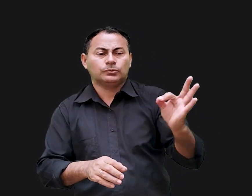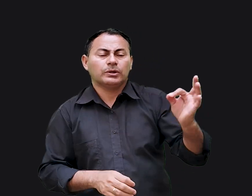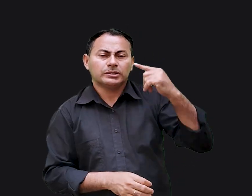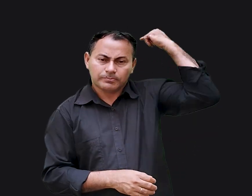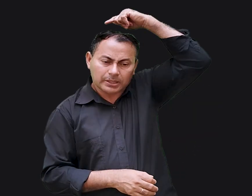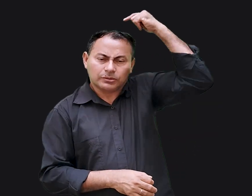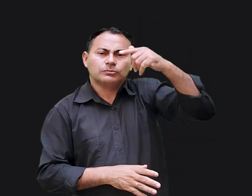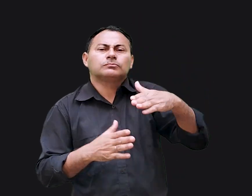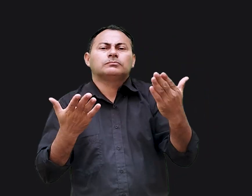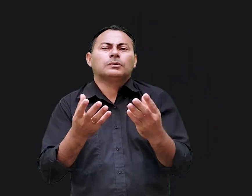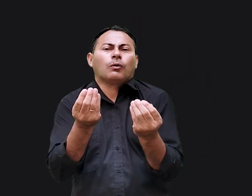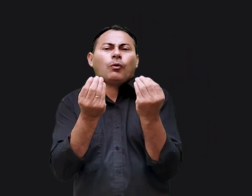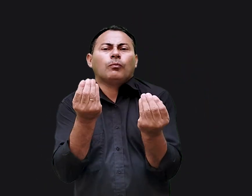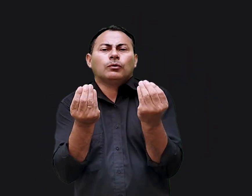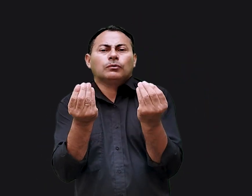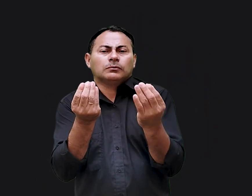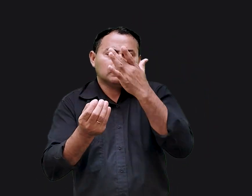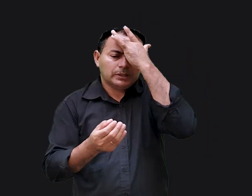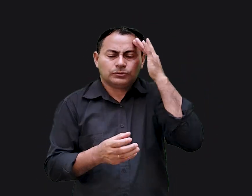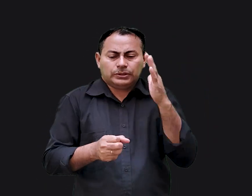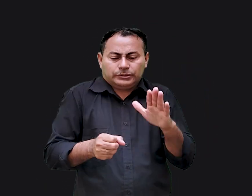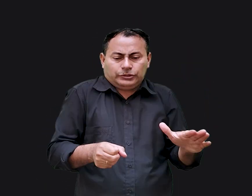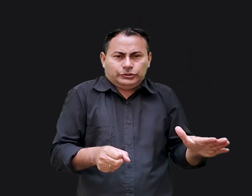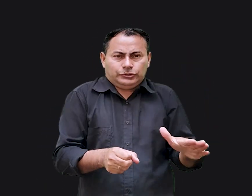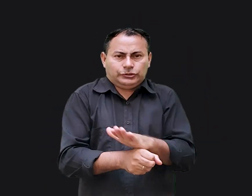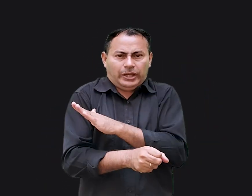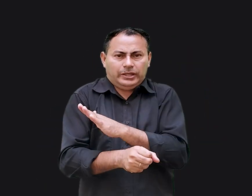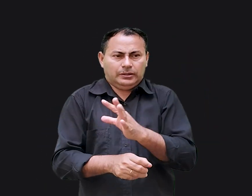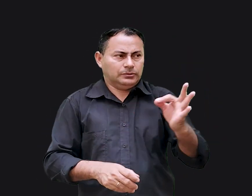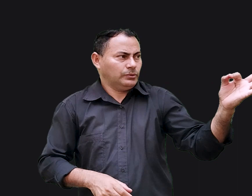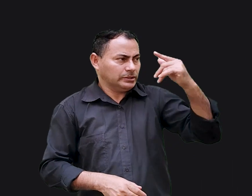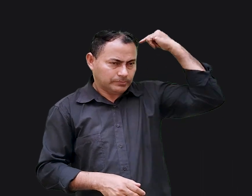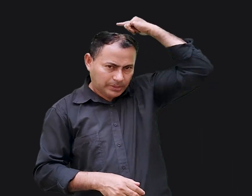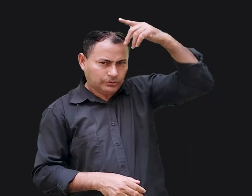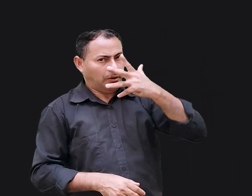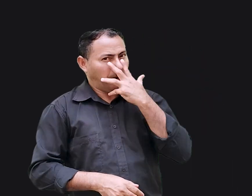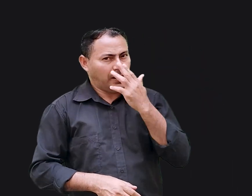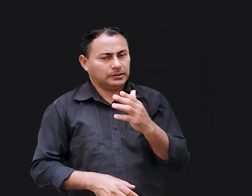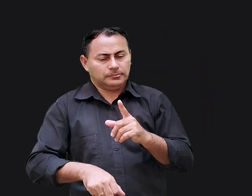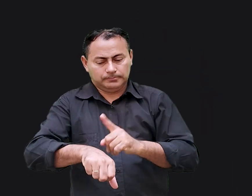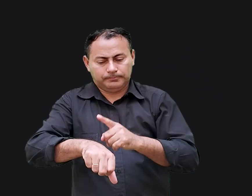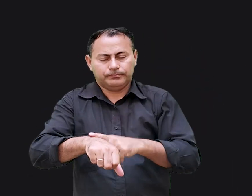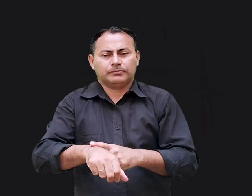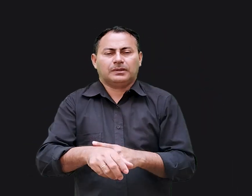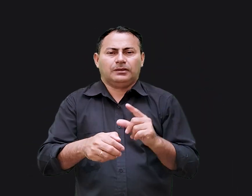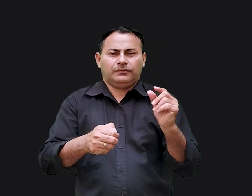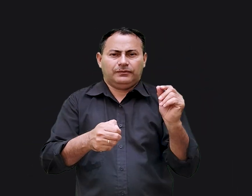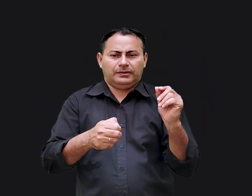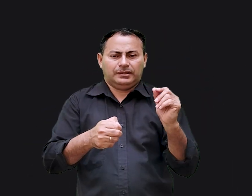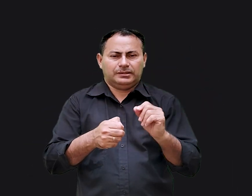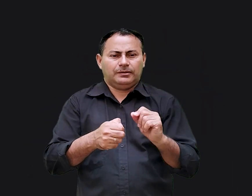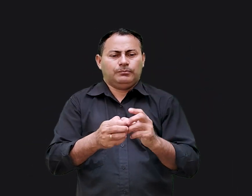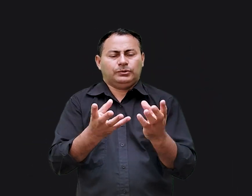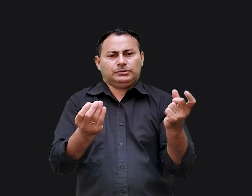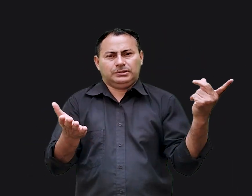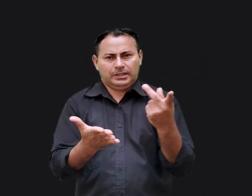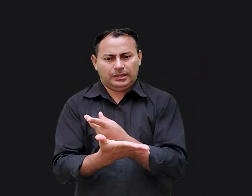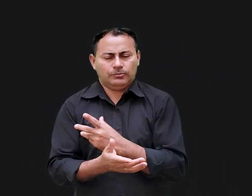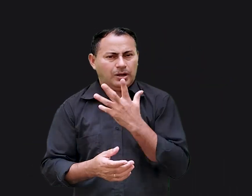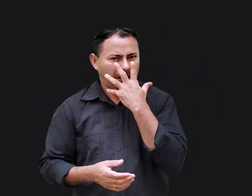Espírito? Como é uma pessoa cheia do Espírito? Acho que também neste ponto cometemos muitos erros, porque achamos